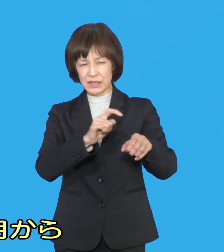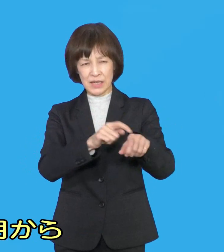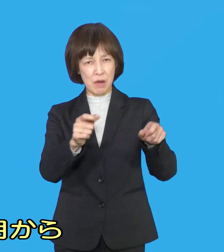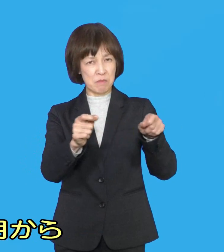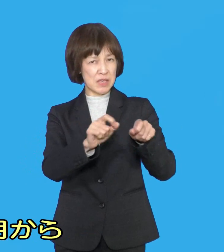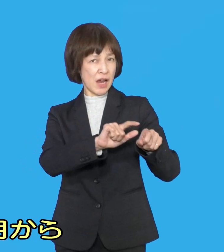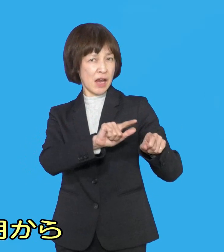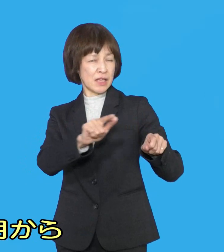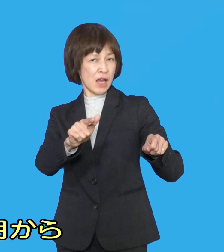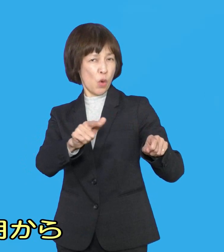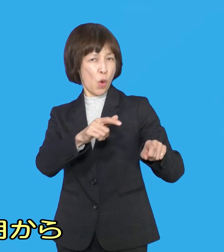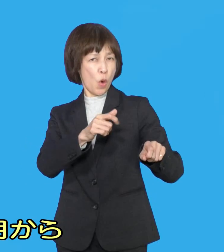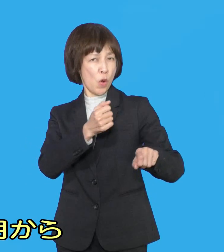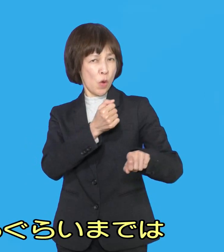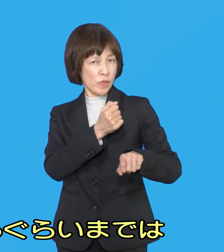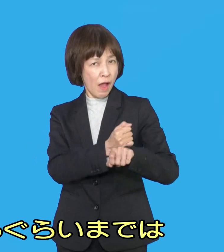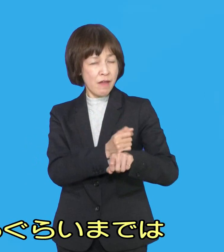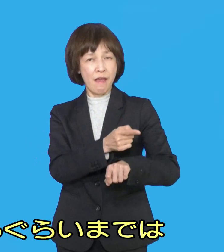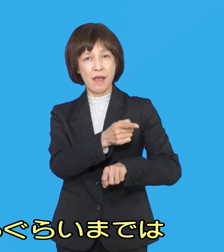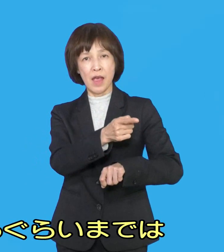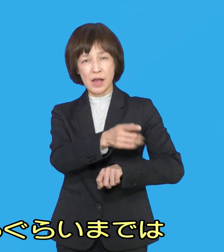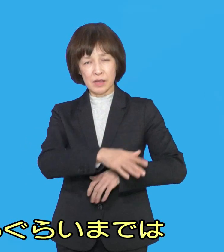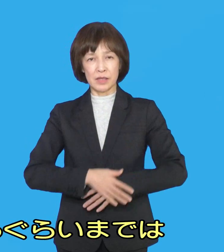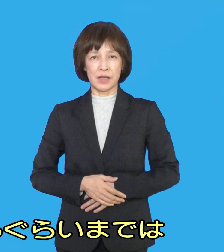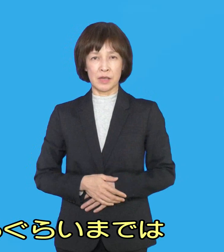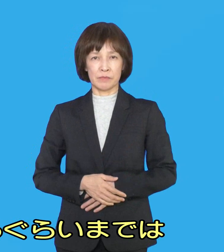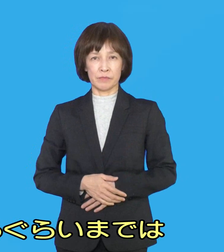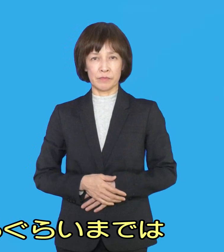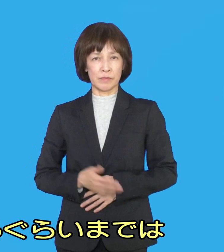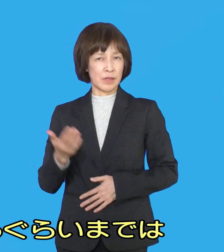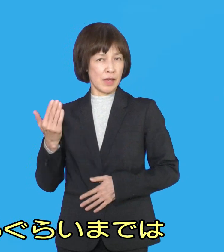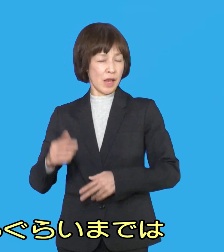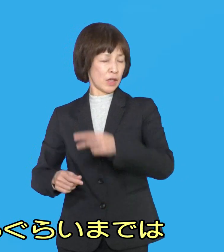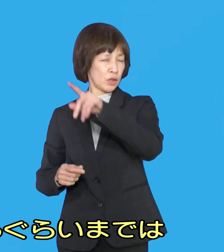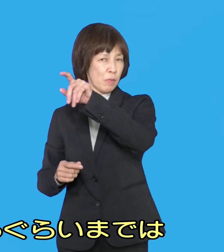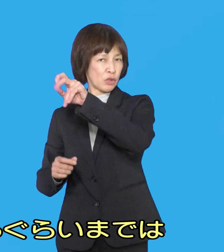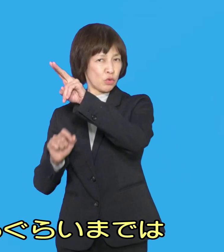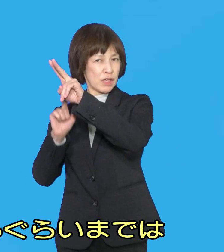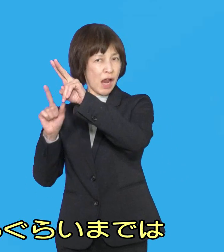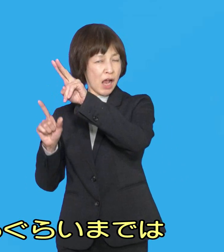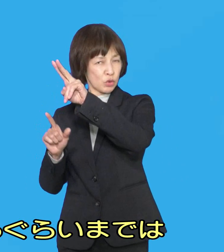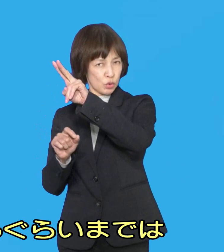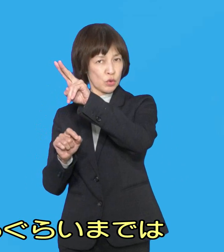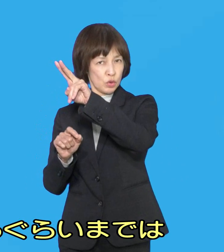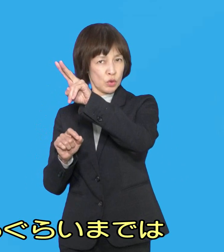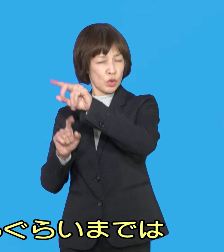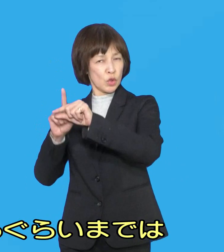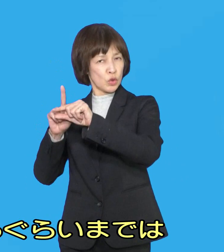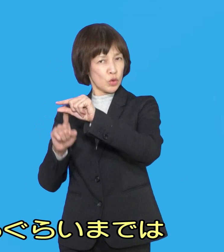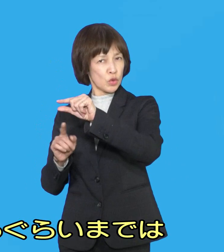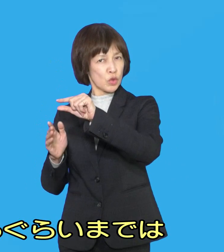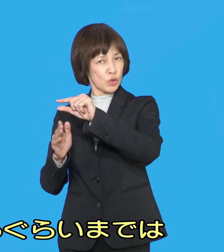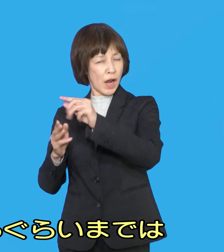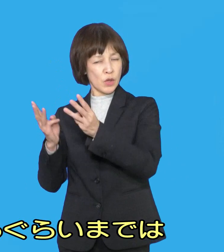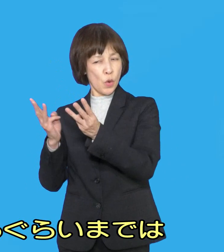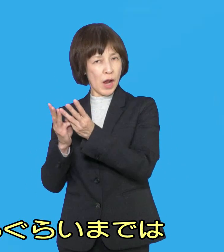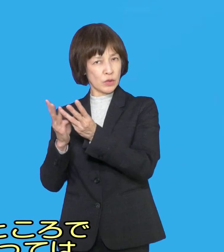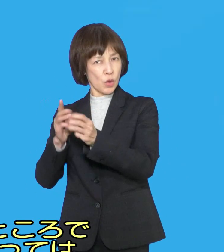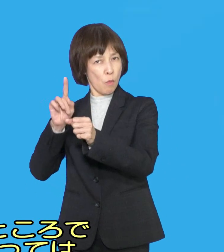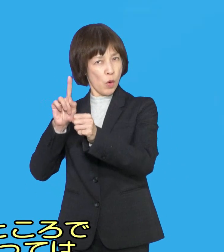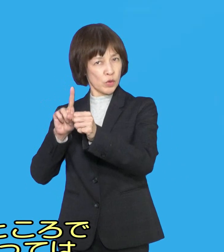てこの12月からぐぐっと、12月中旬ぐらいのところぐらいまでは下がらない